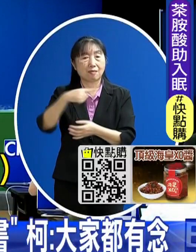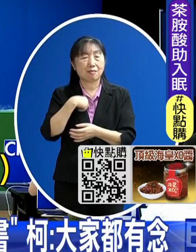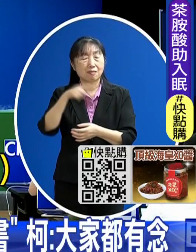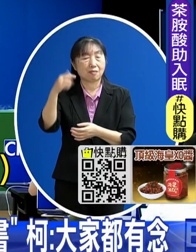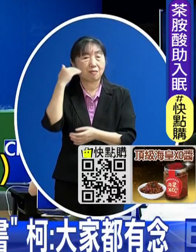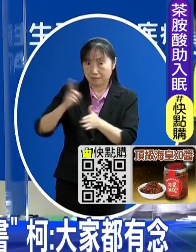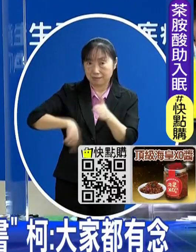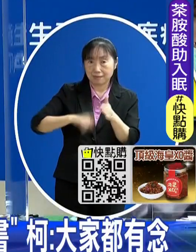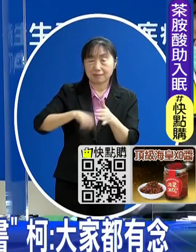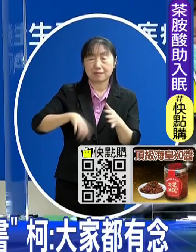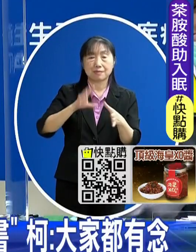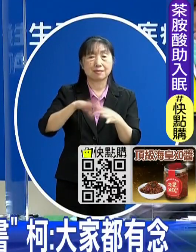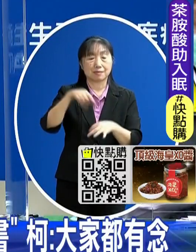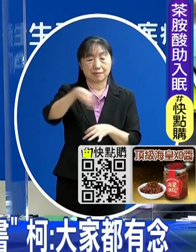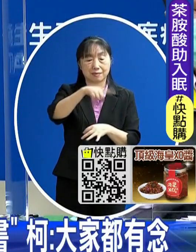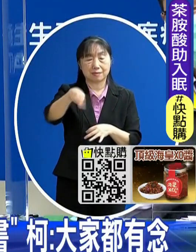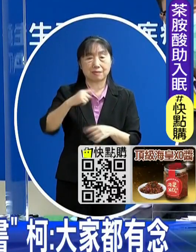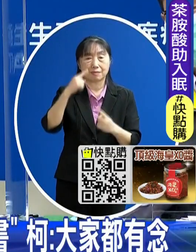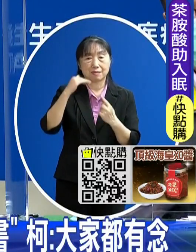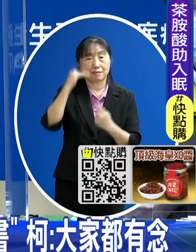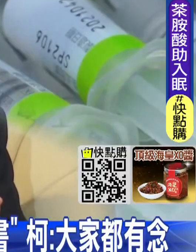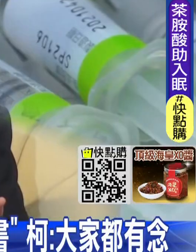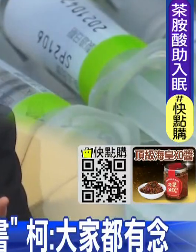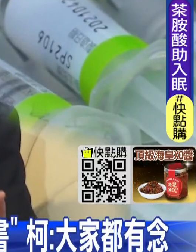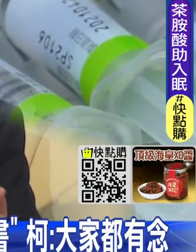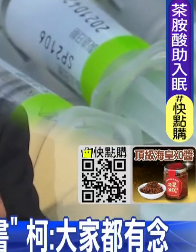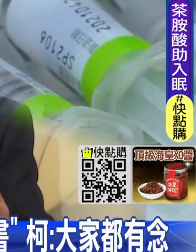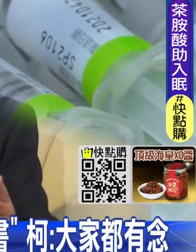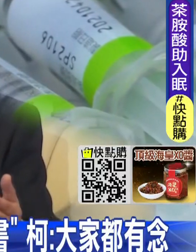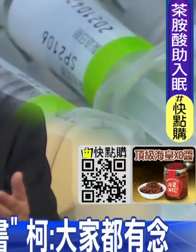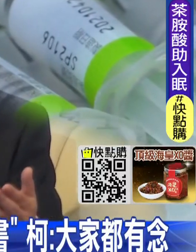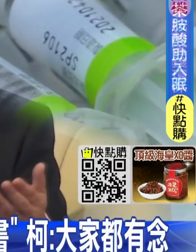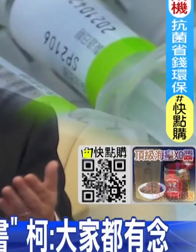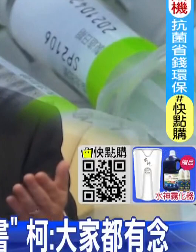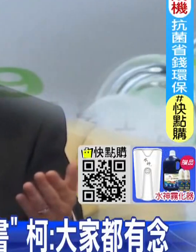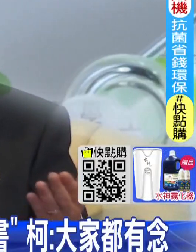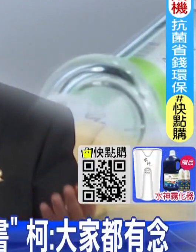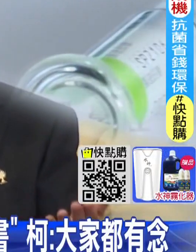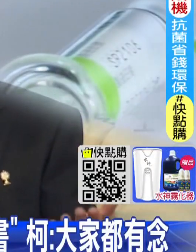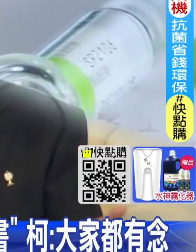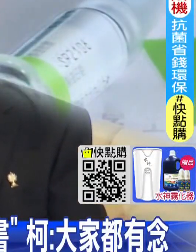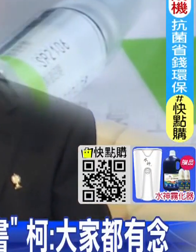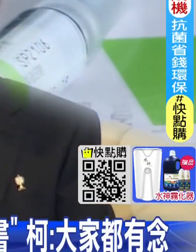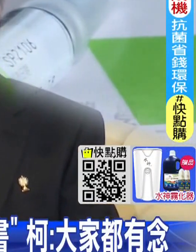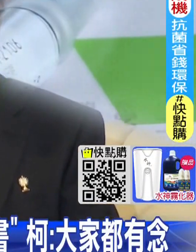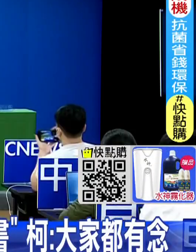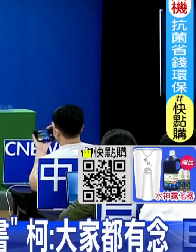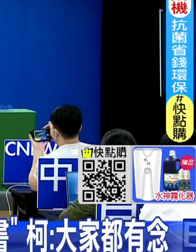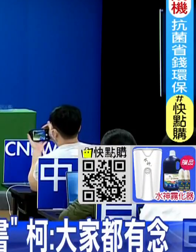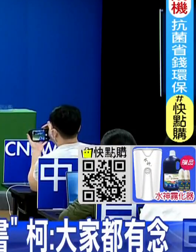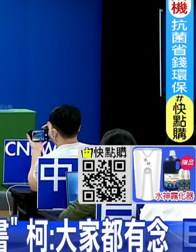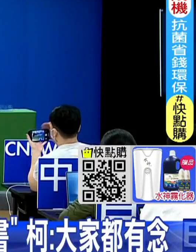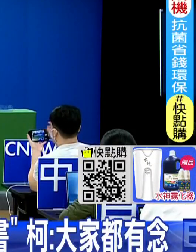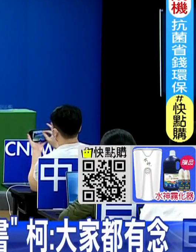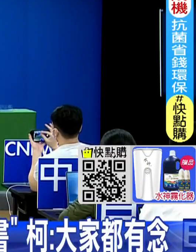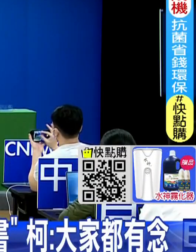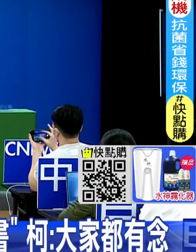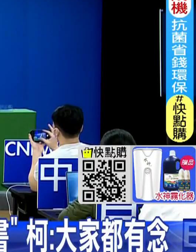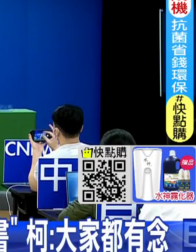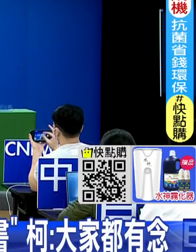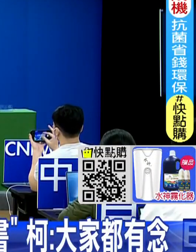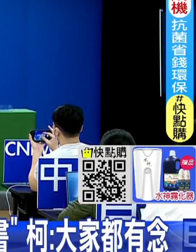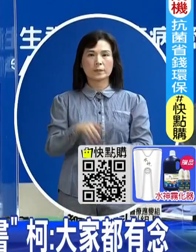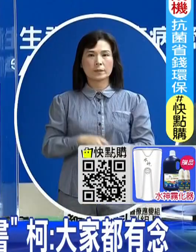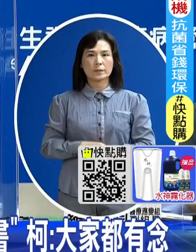打脸陈建仁的这个说法， 等于是一个高风险的可能性。 有没有打脸自家前副总统，实在是不好说，因为陈时中